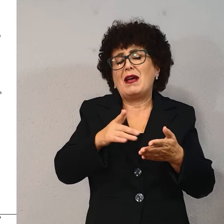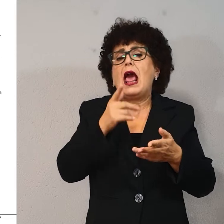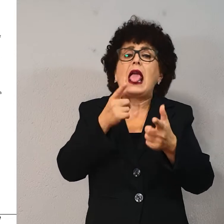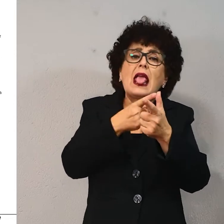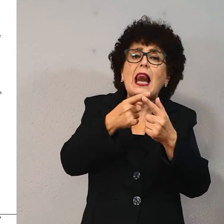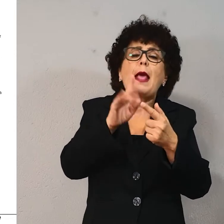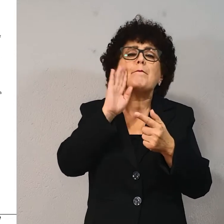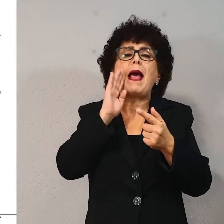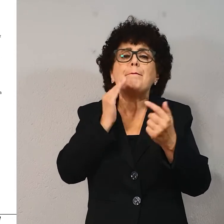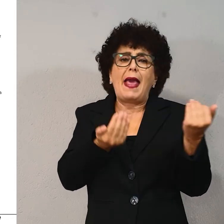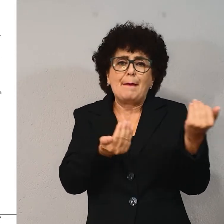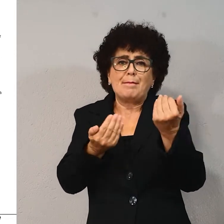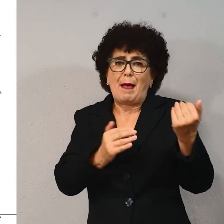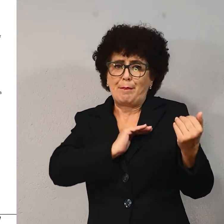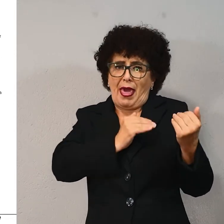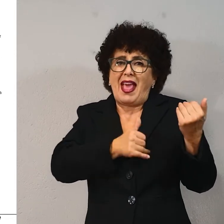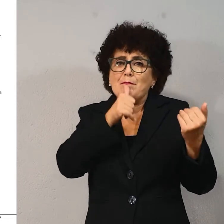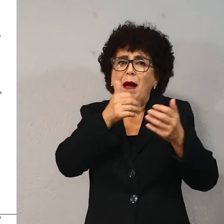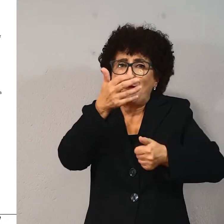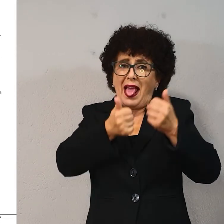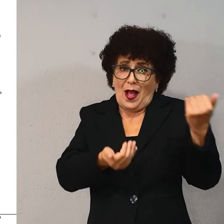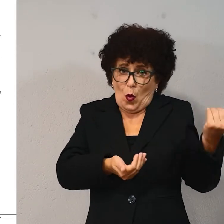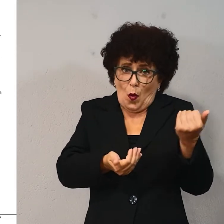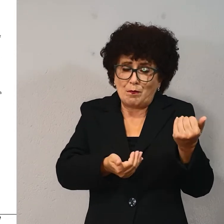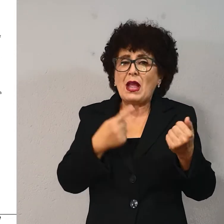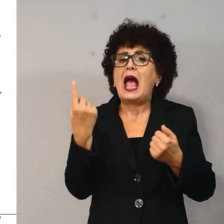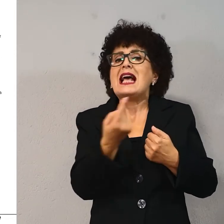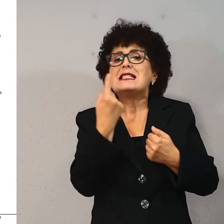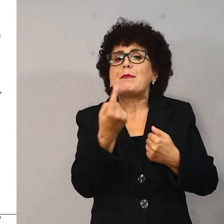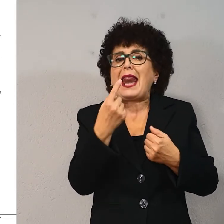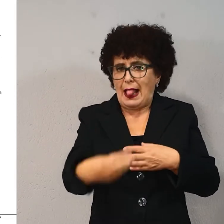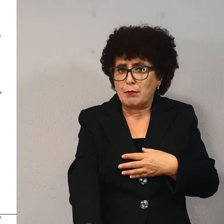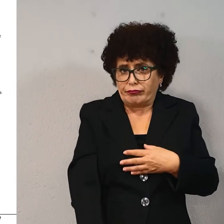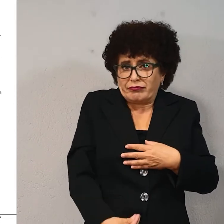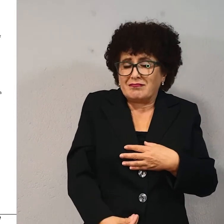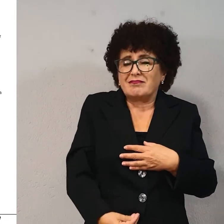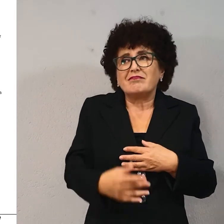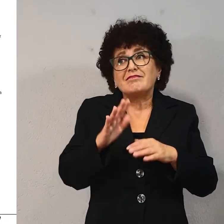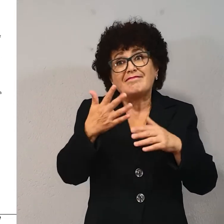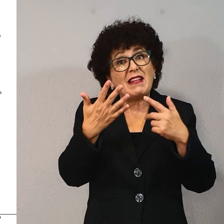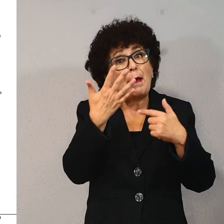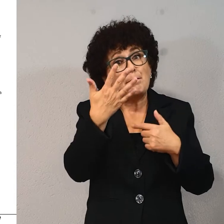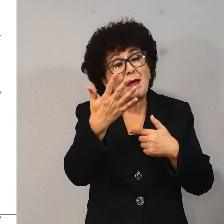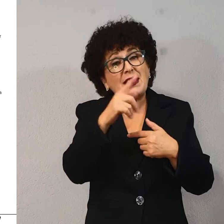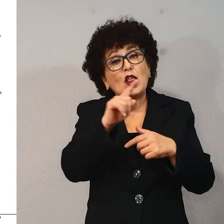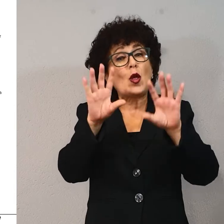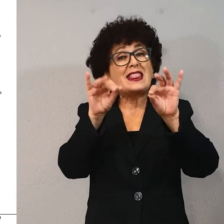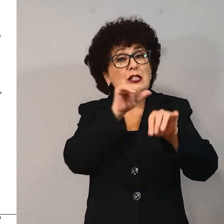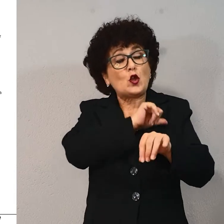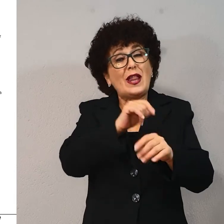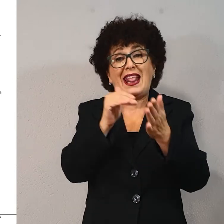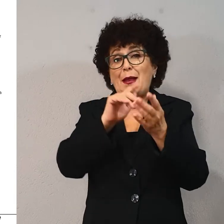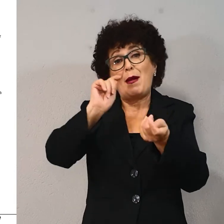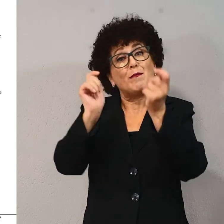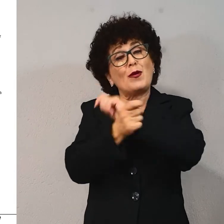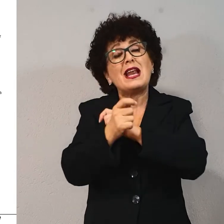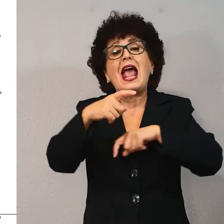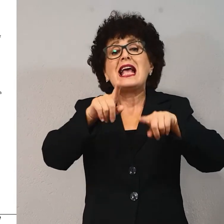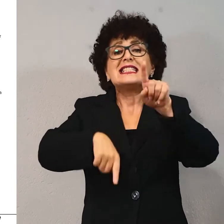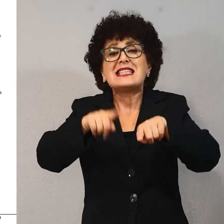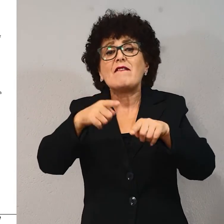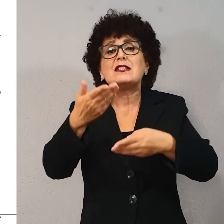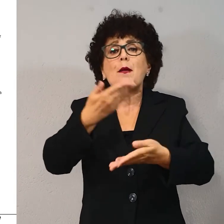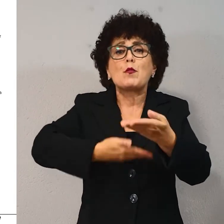доилки. Спиралата се менува на неколку години, меѓу 5 и 10 години, во зависност од